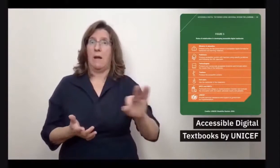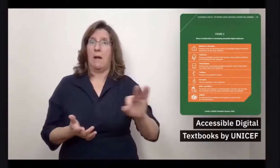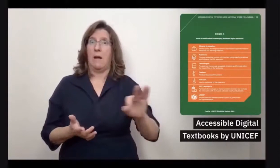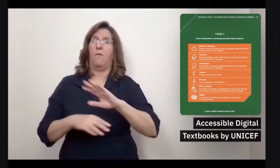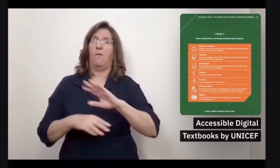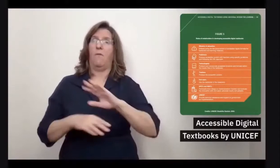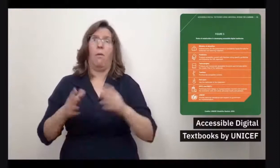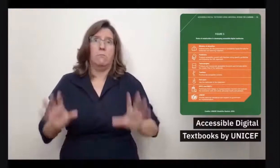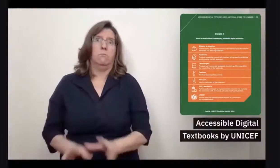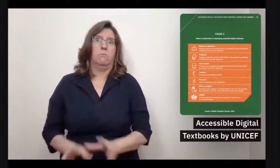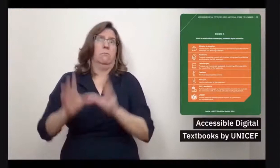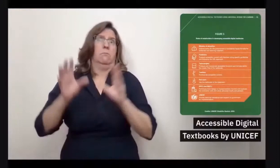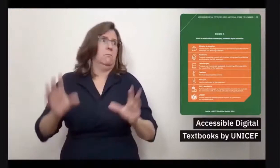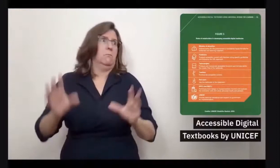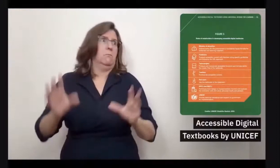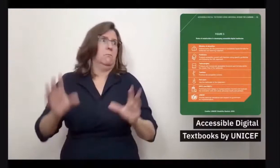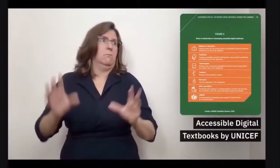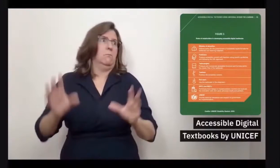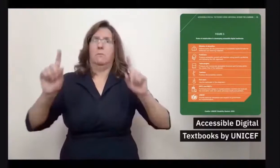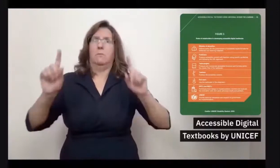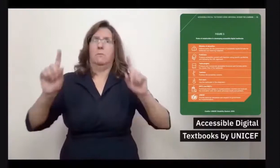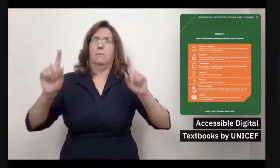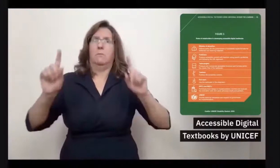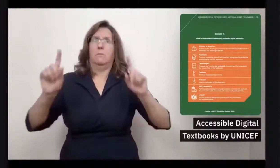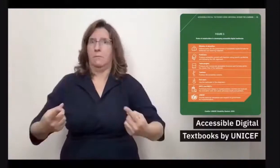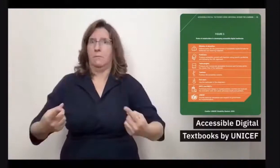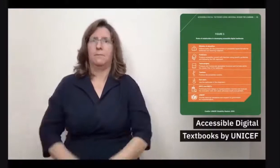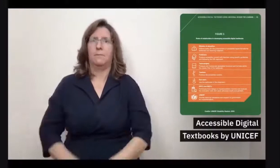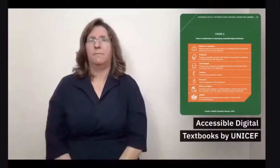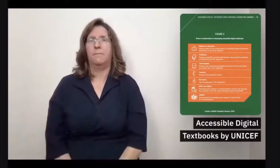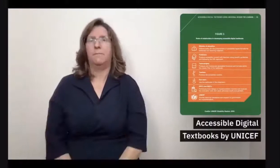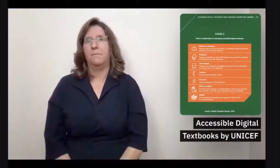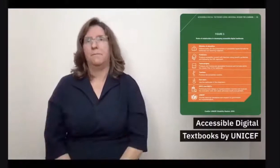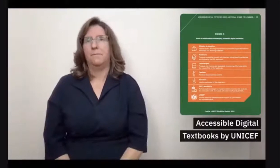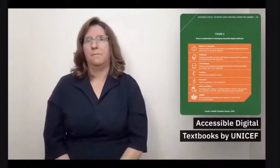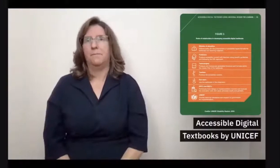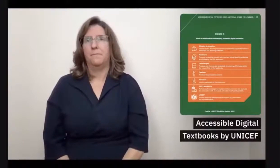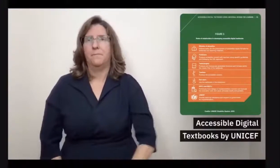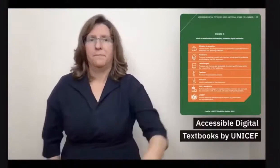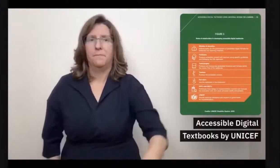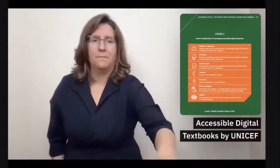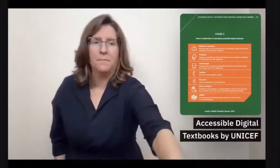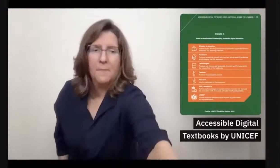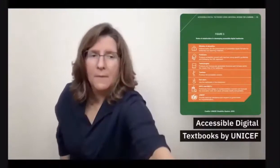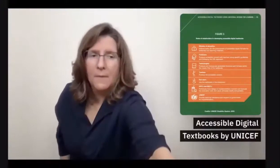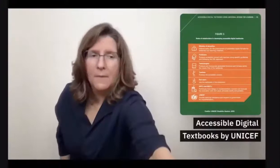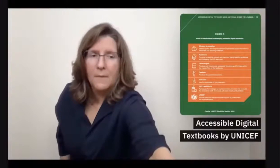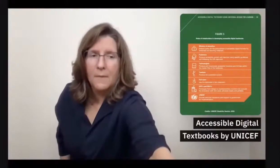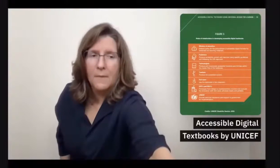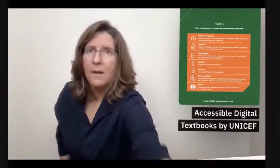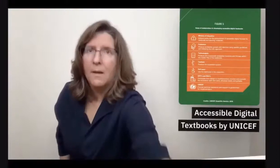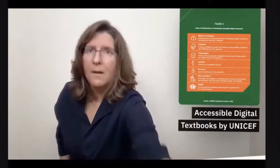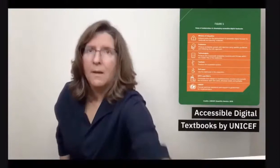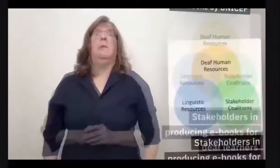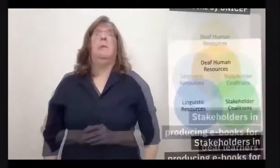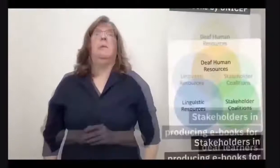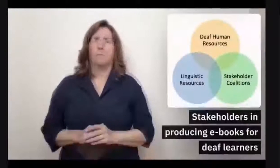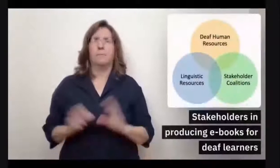de educación abierta. El primero, estos recursos humanos con sordera,